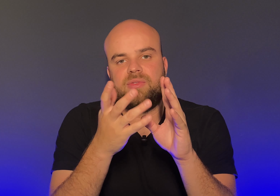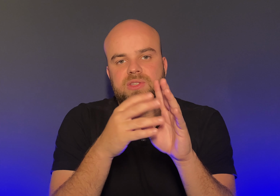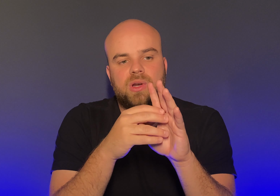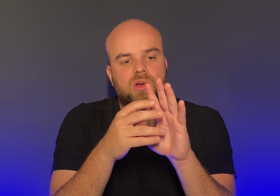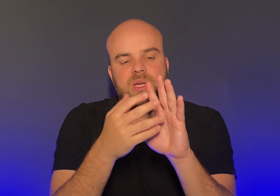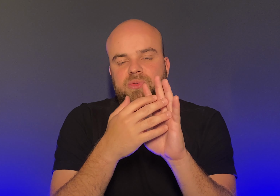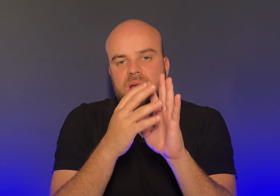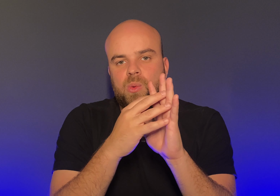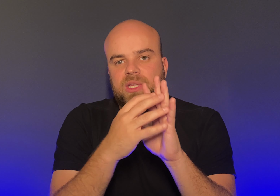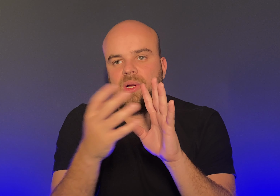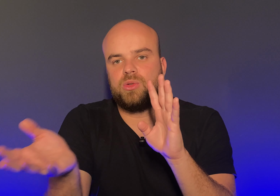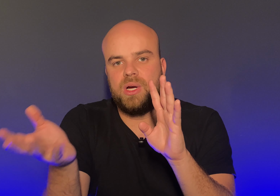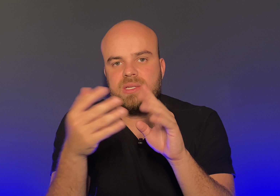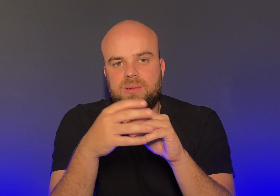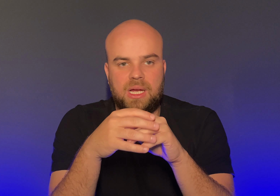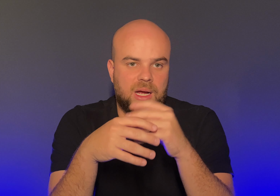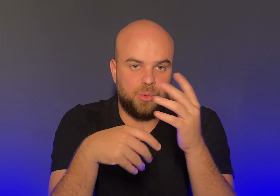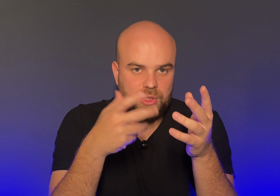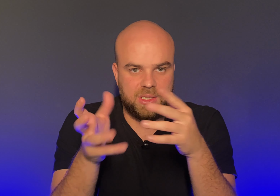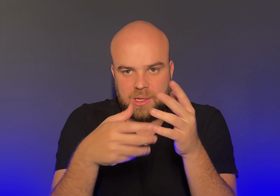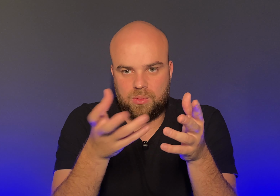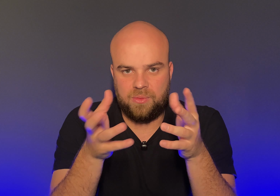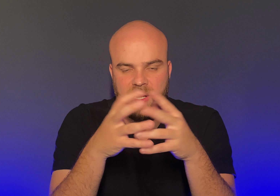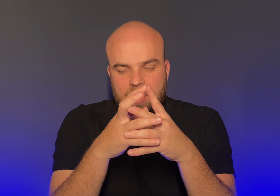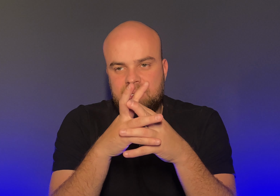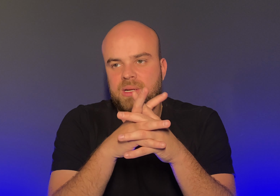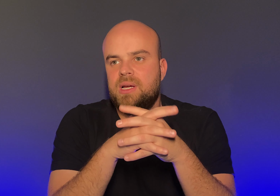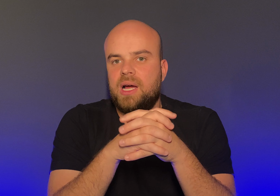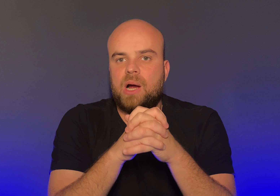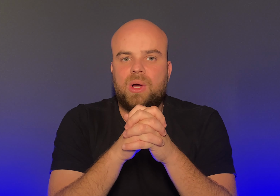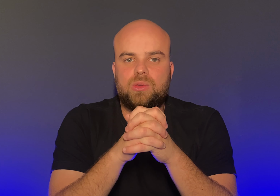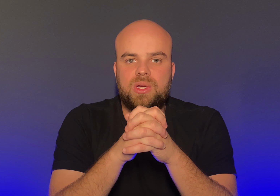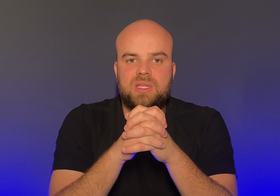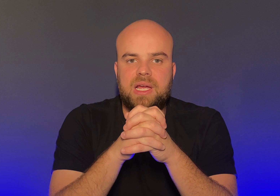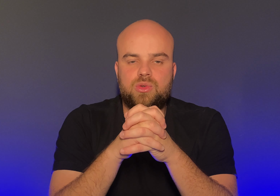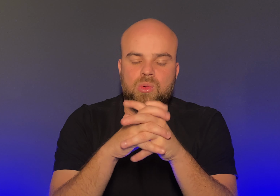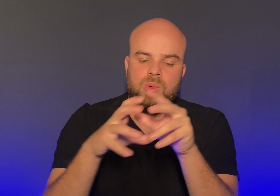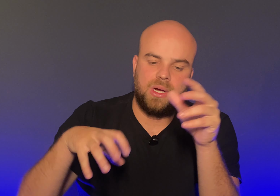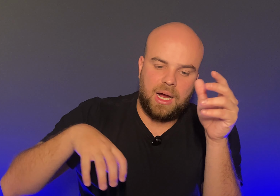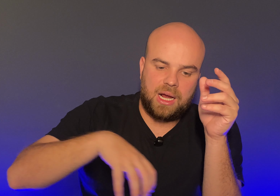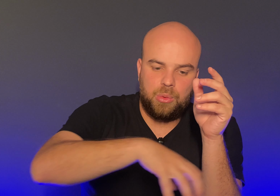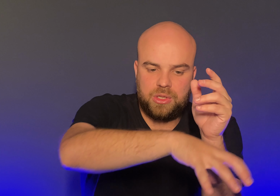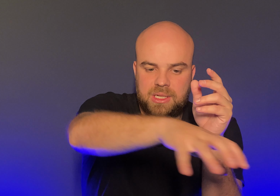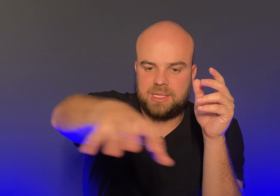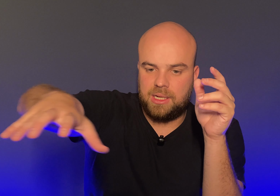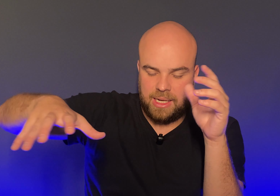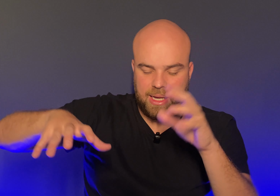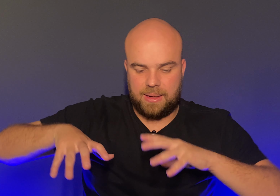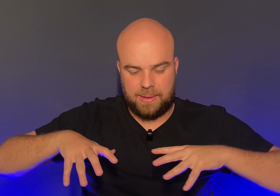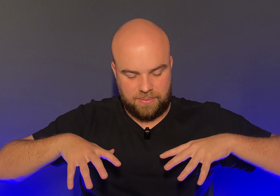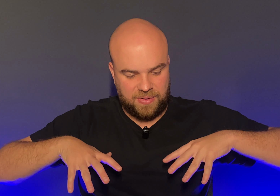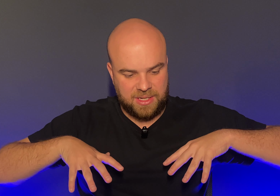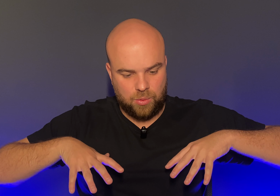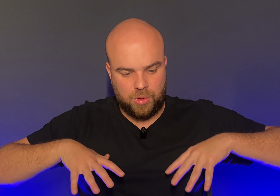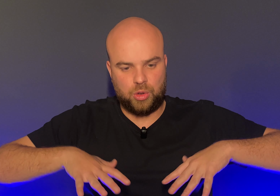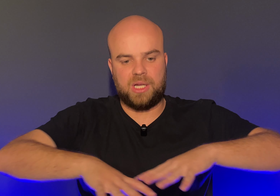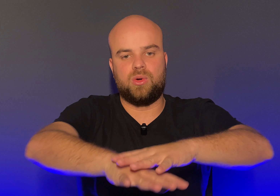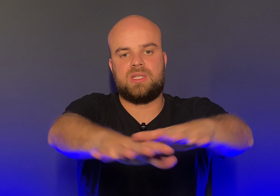mais convencional sempre foi a 442 que acabam utilizando com frequência a 4231 acaba utilizando fazendo com que os